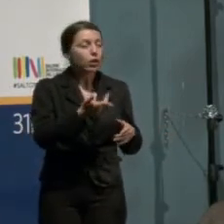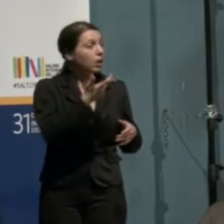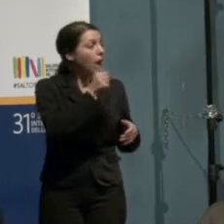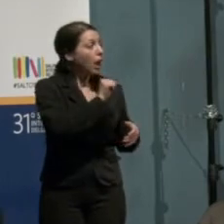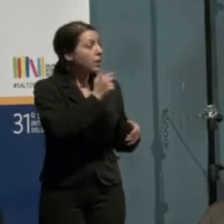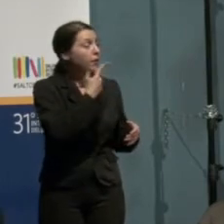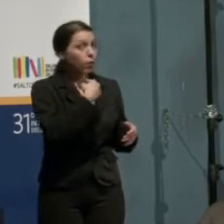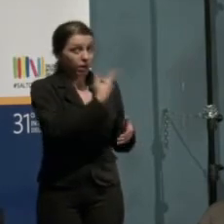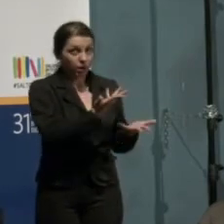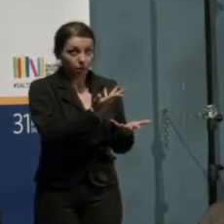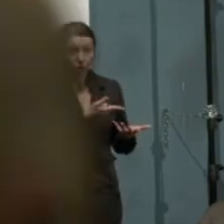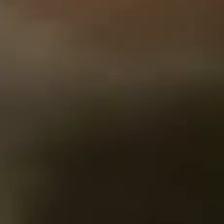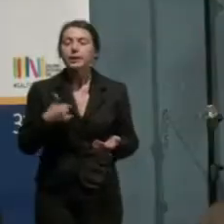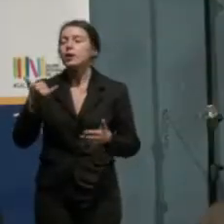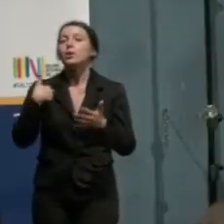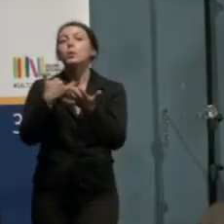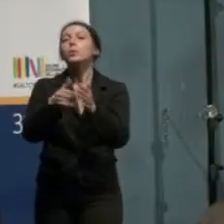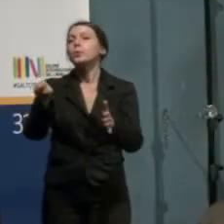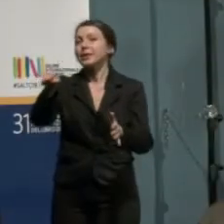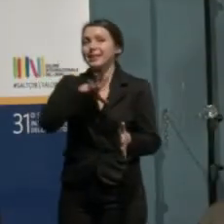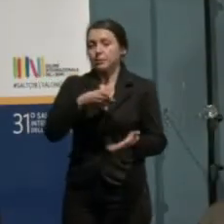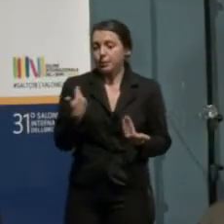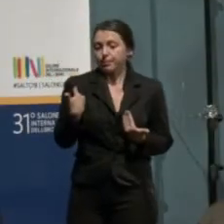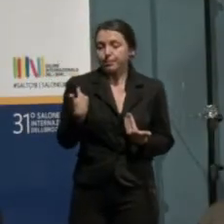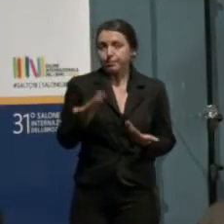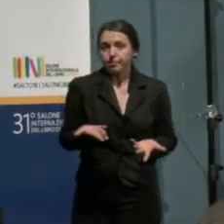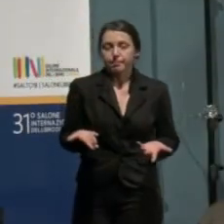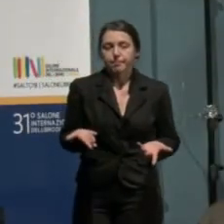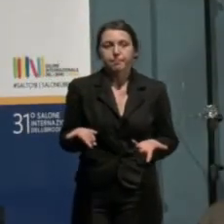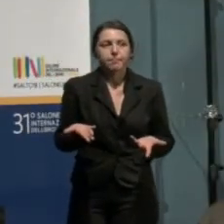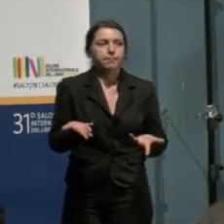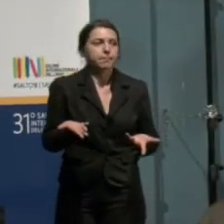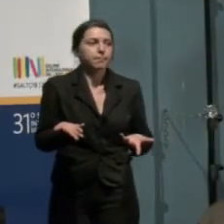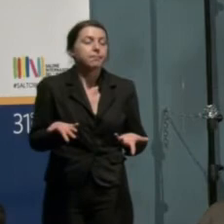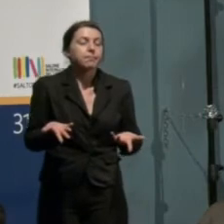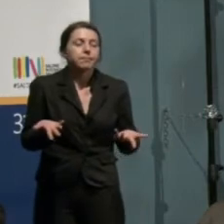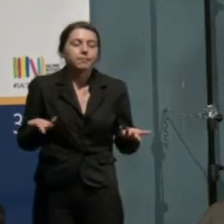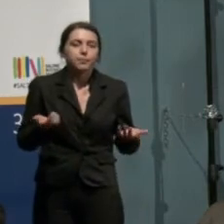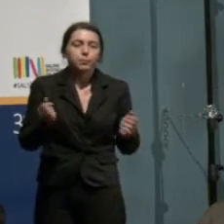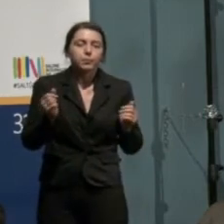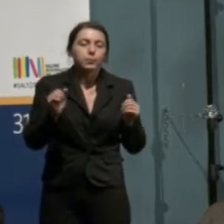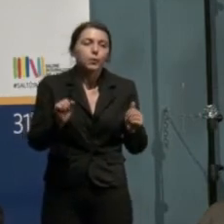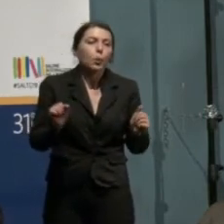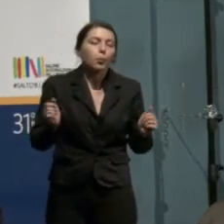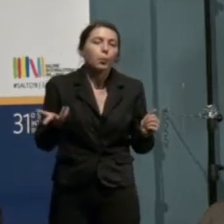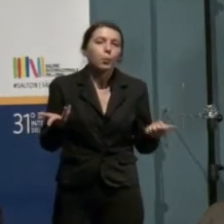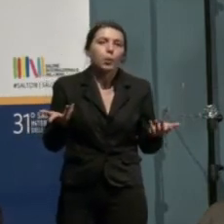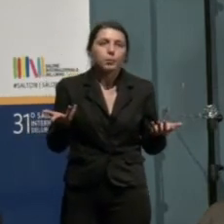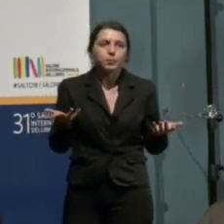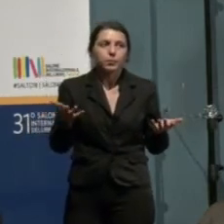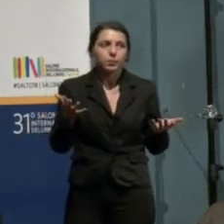ancora l'ultimo messaggio che che mi è arrivato che poi potrebbe essere quello che magari